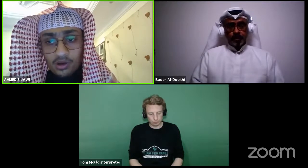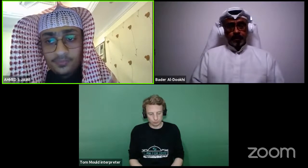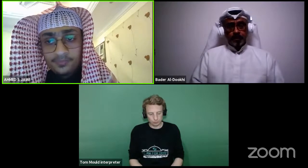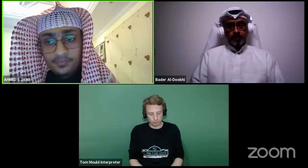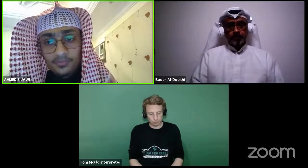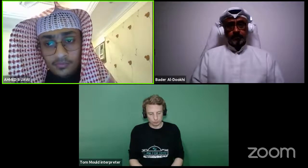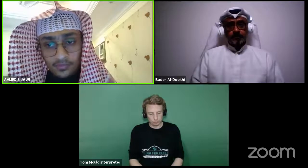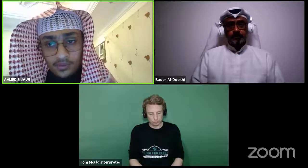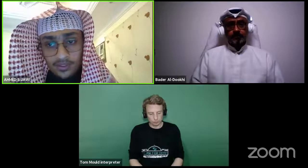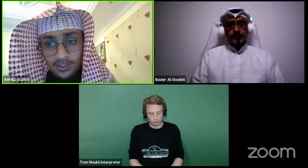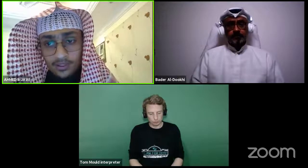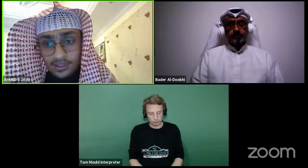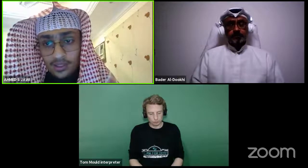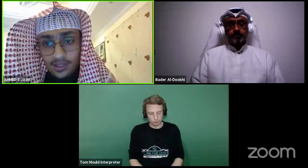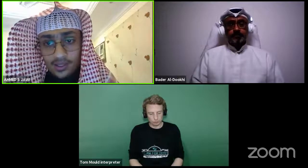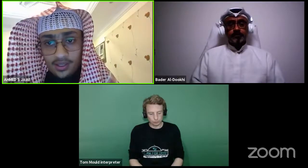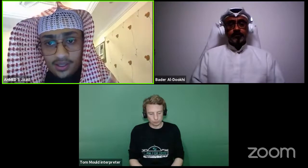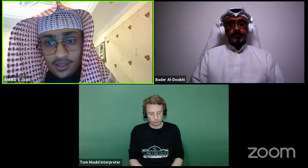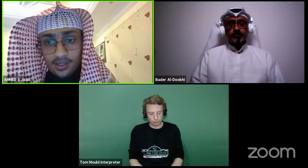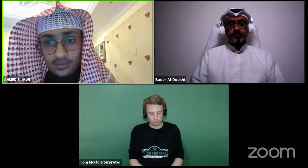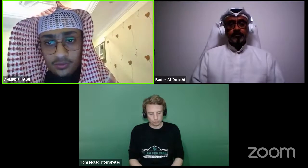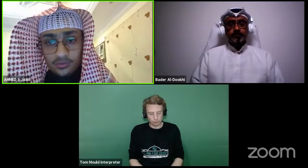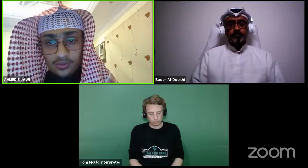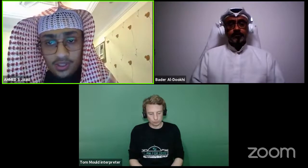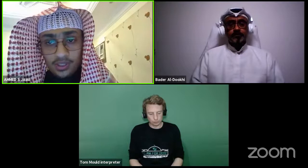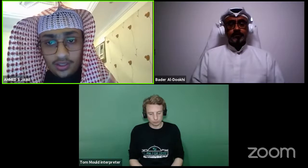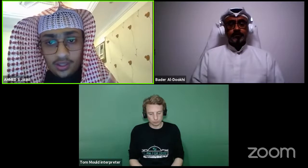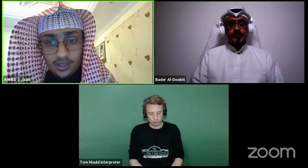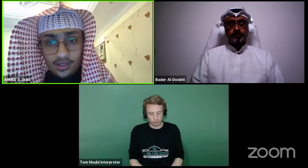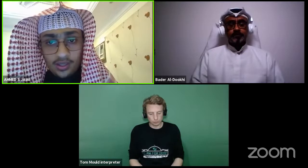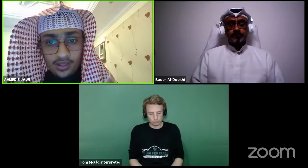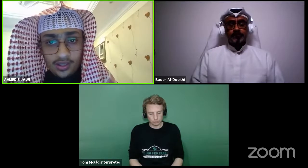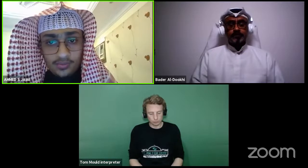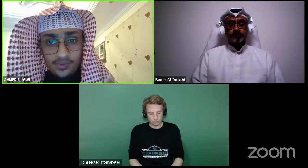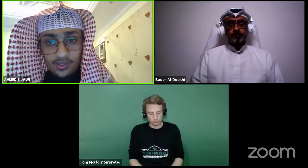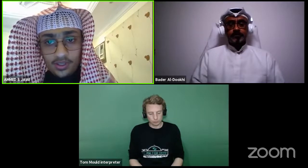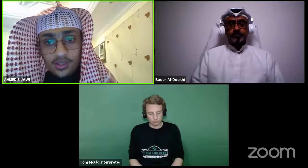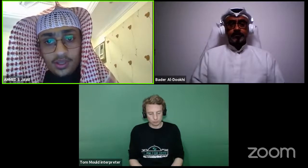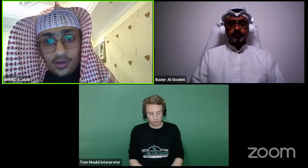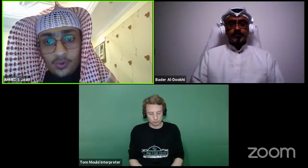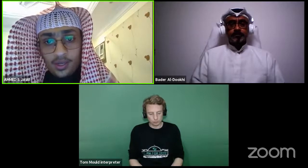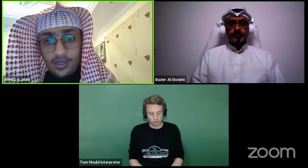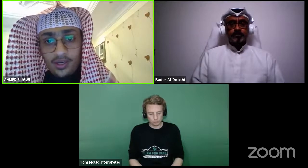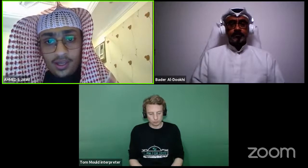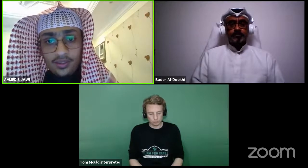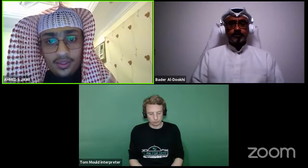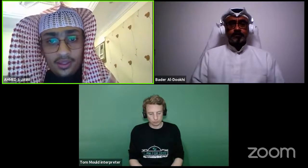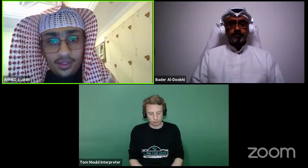ميم را تلك آيات الكتاب